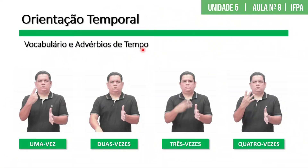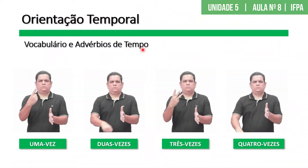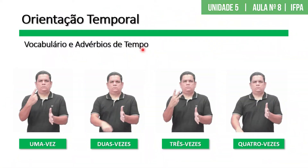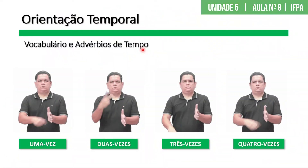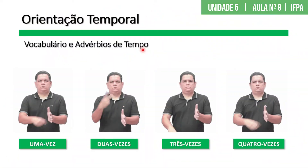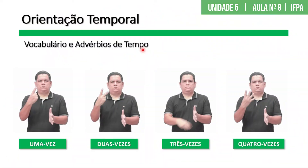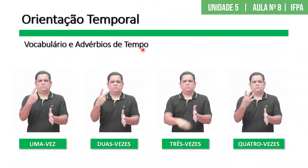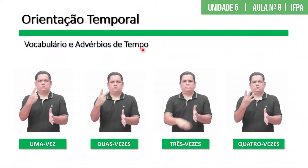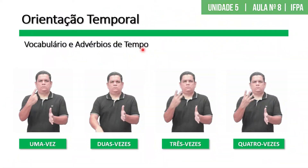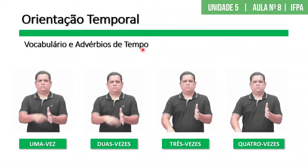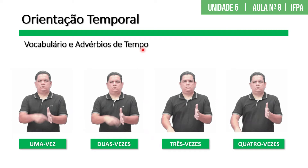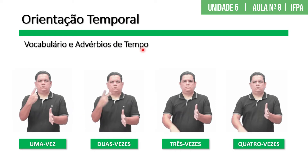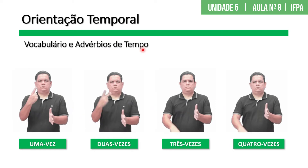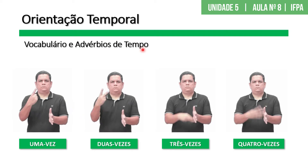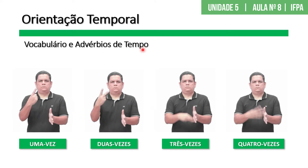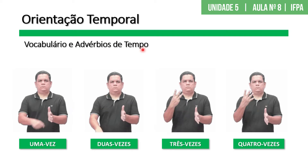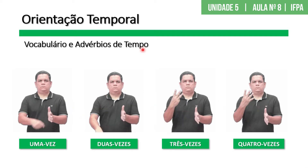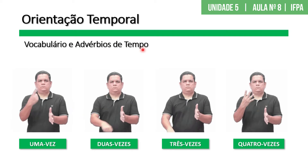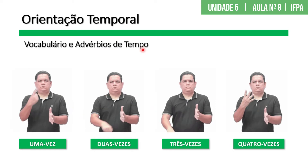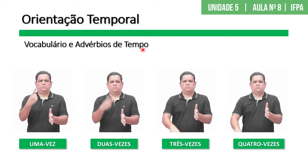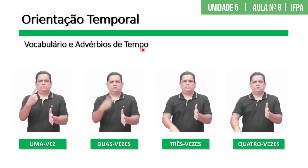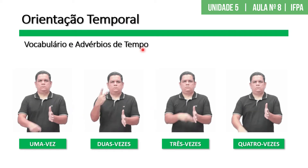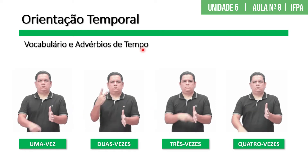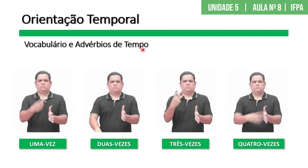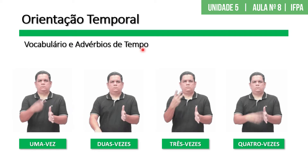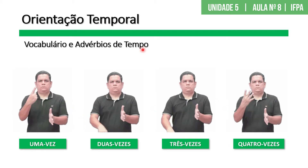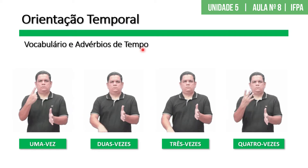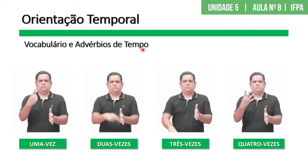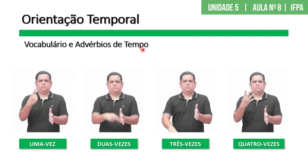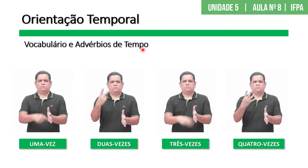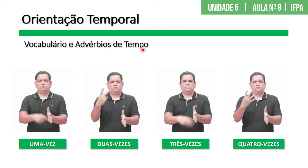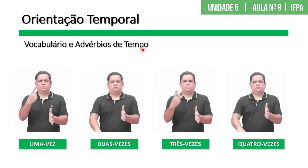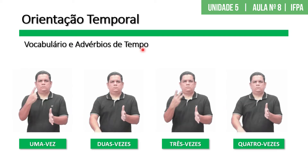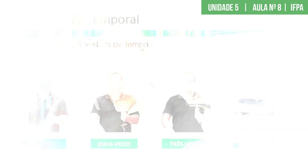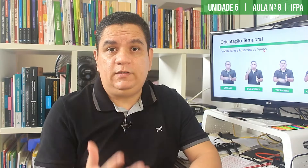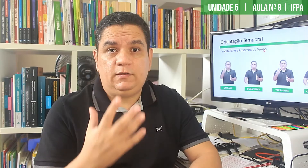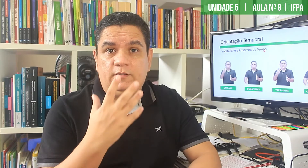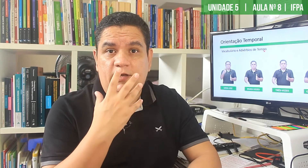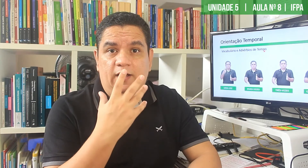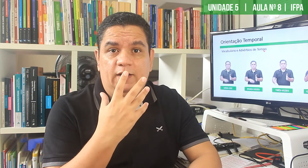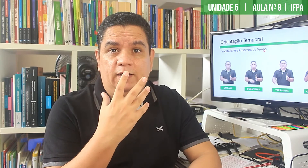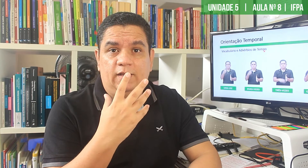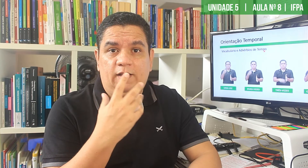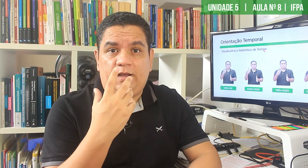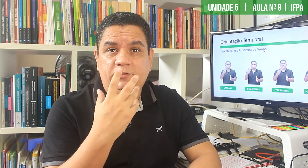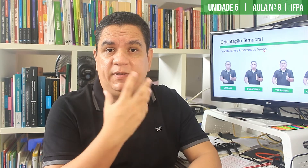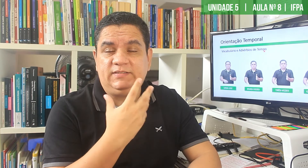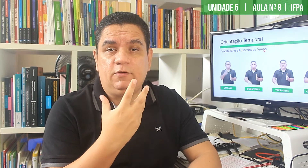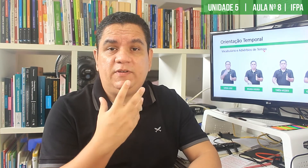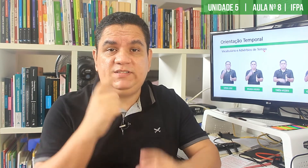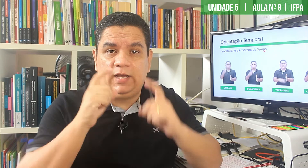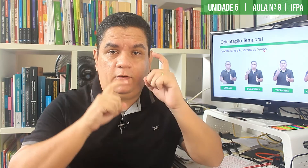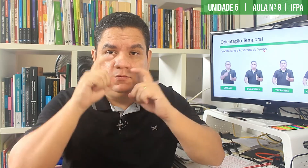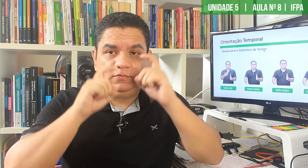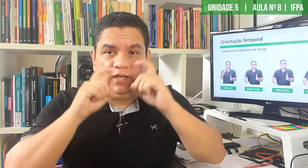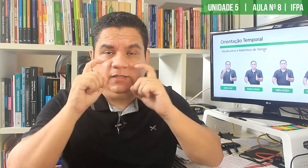Eu vou perguntar quantas vezes. A gente vai ver isso já já. Eu vou fazer a expressão facial, tá?